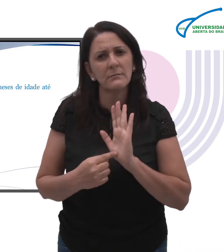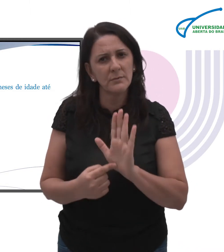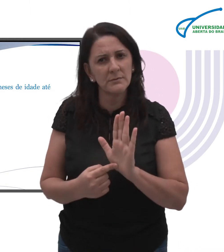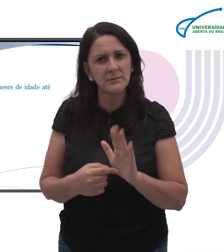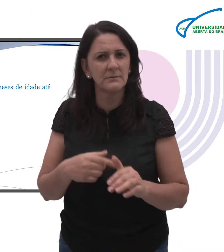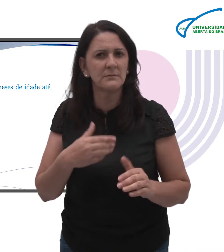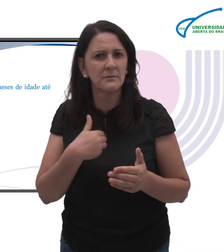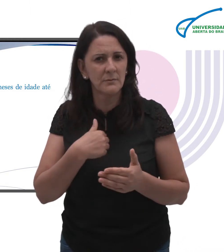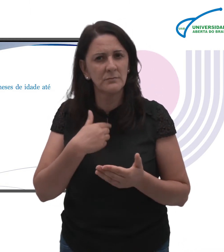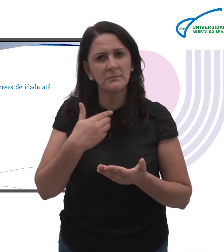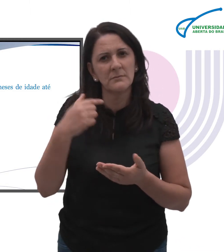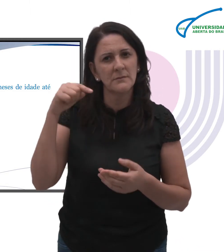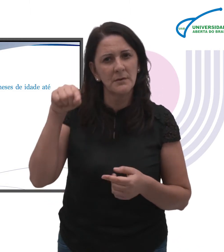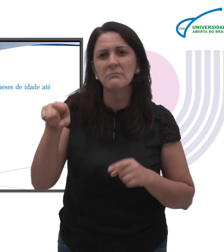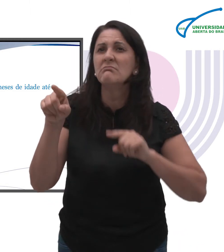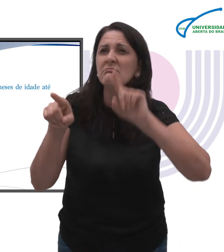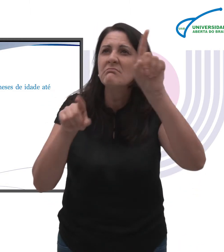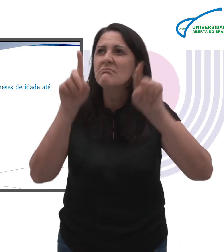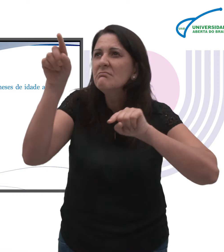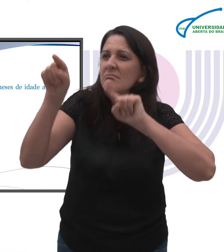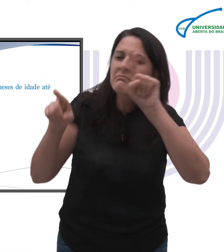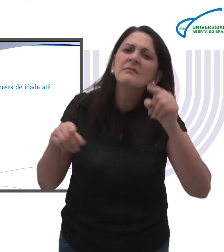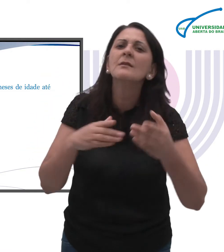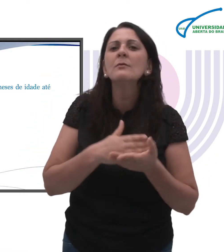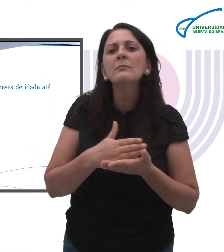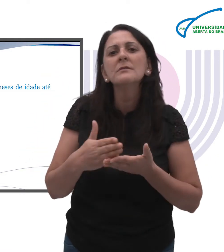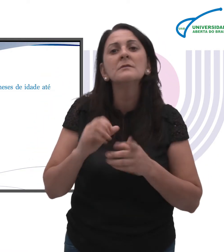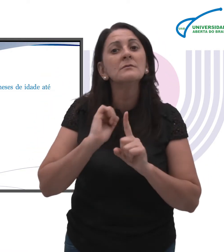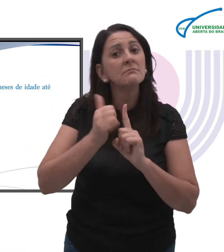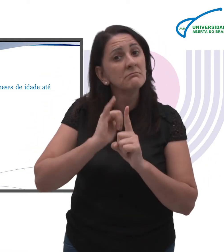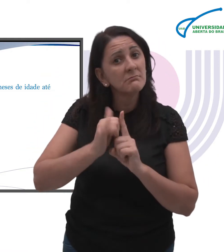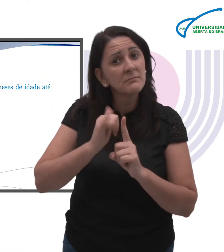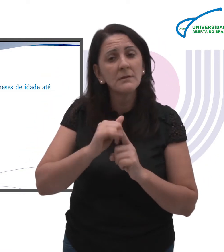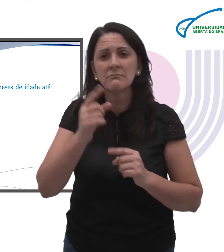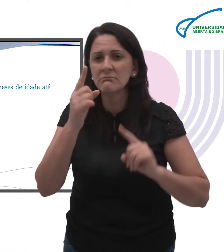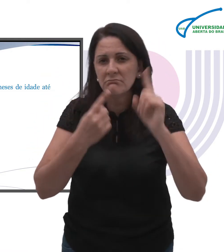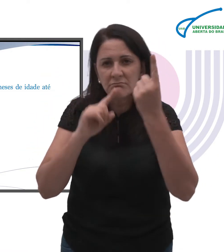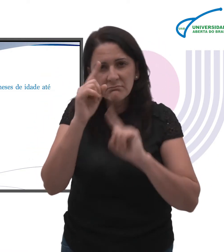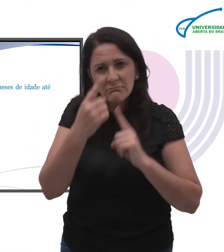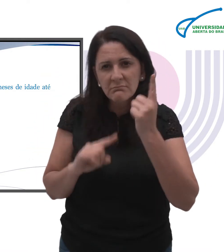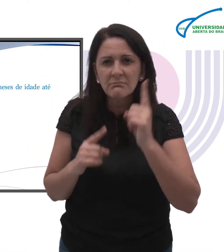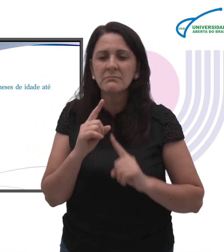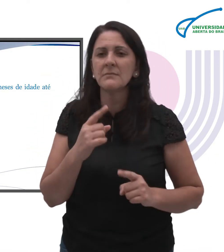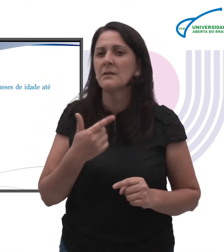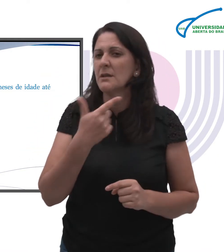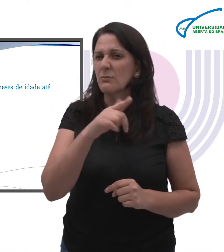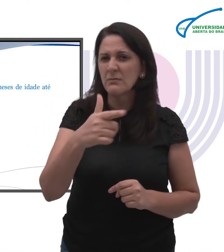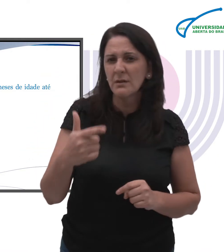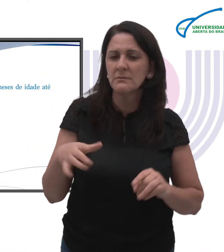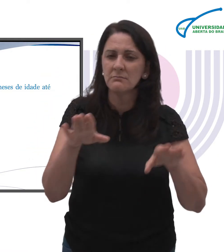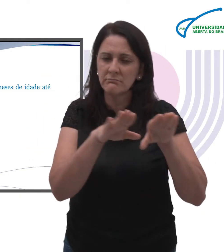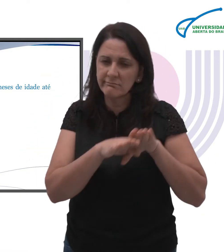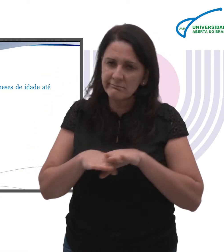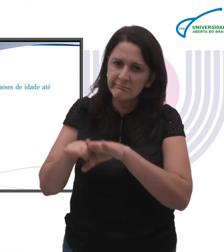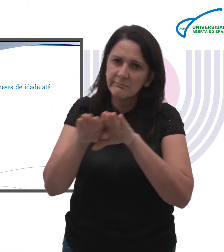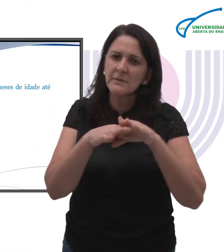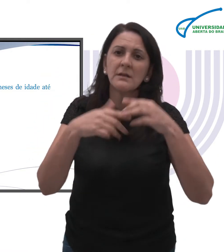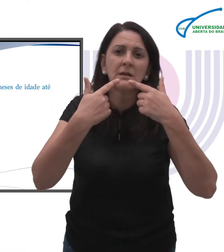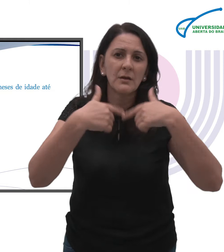2 anos. A apontação, que se desenvolve do balbucio gestual quando ainda não tinha